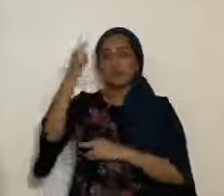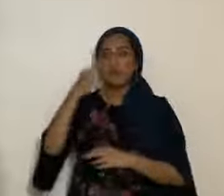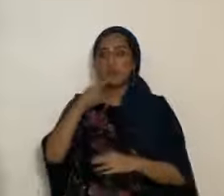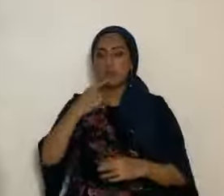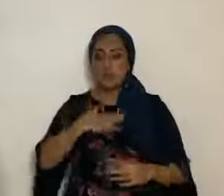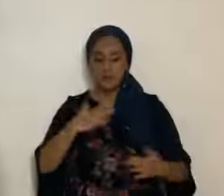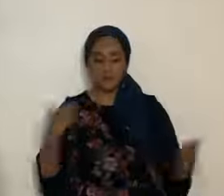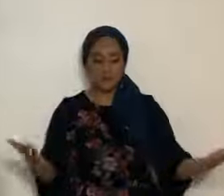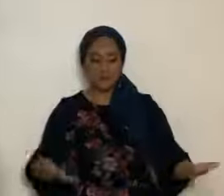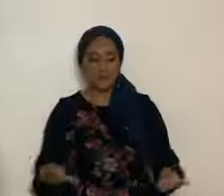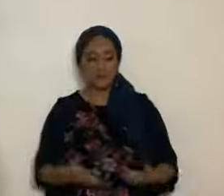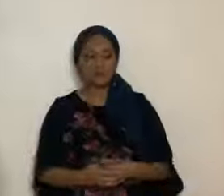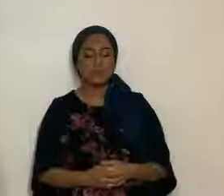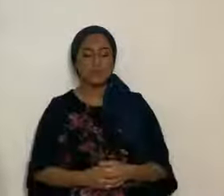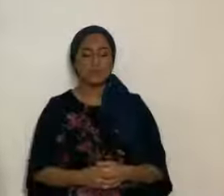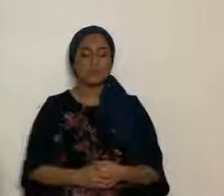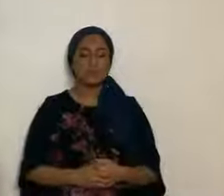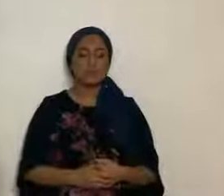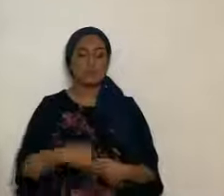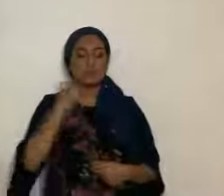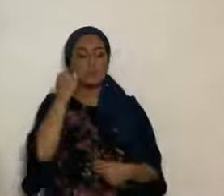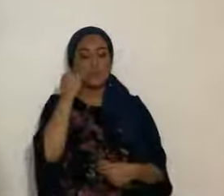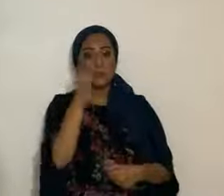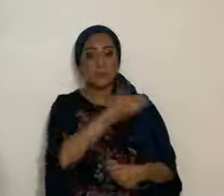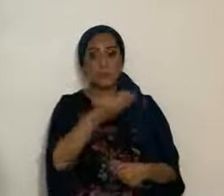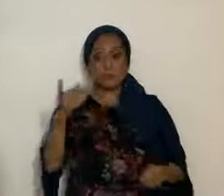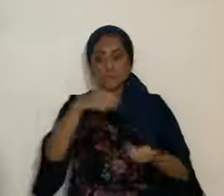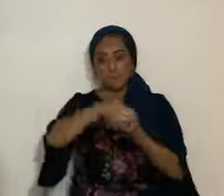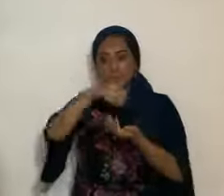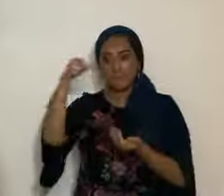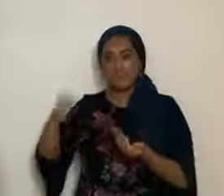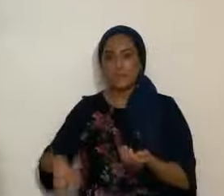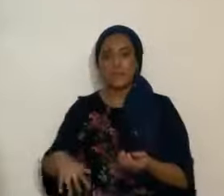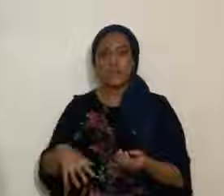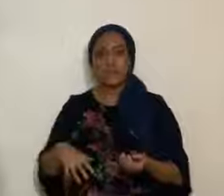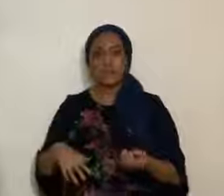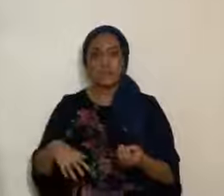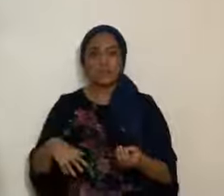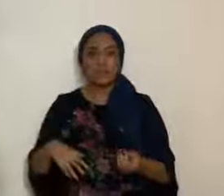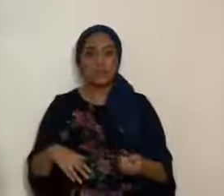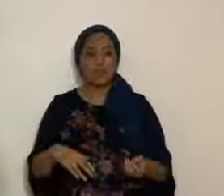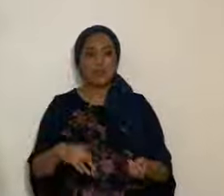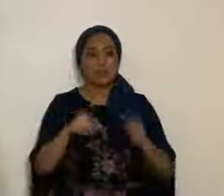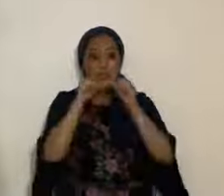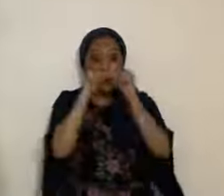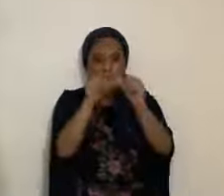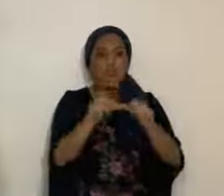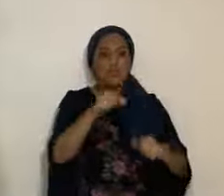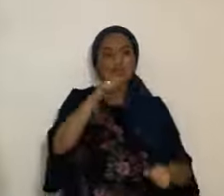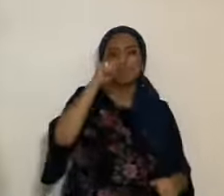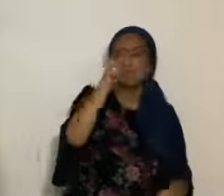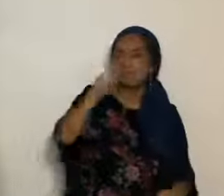aquí. Si quitares de en medio de ti el yugo y el dedo amenazador y el